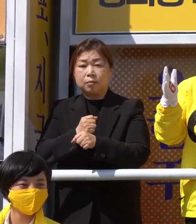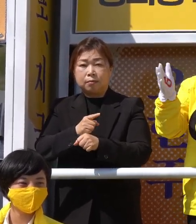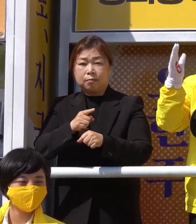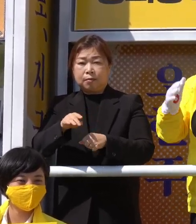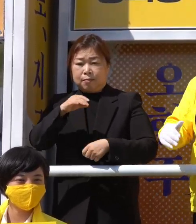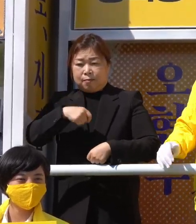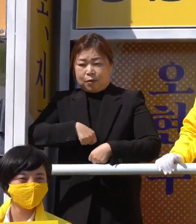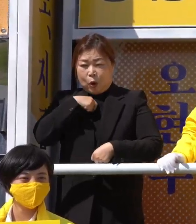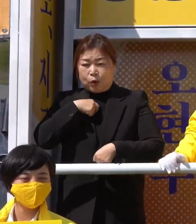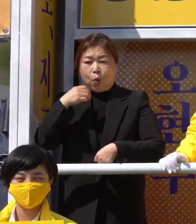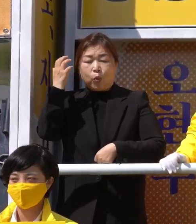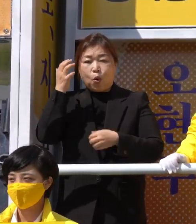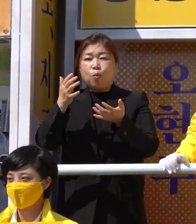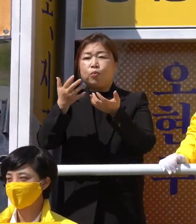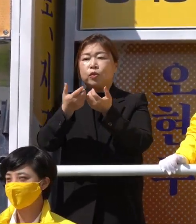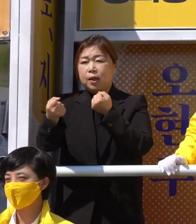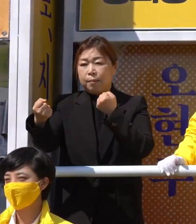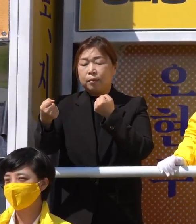정의로운 고통 분담으로